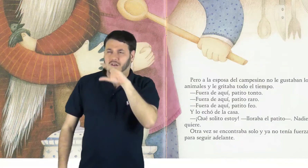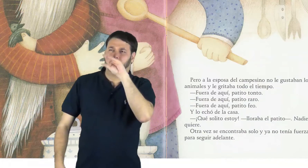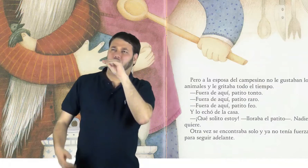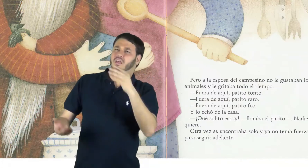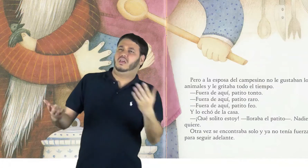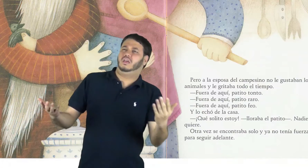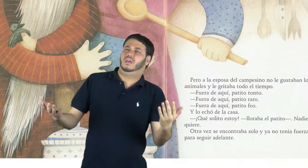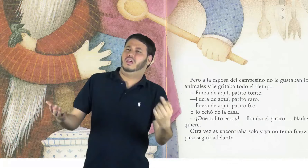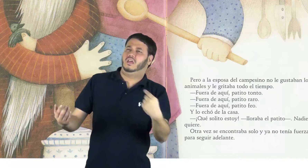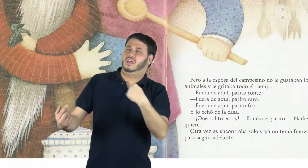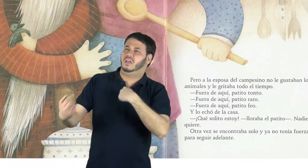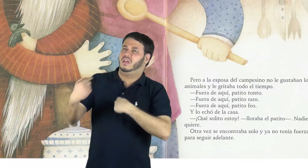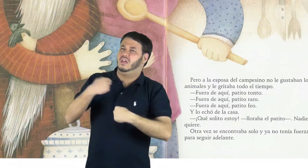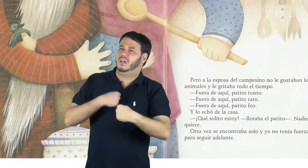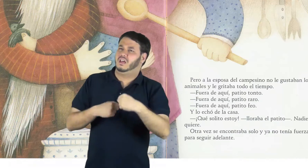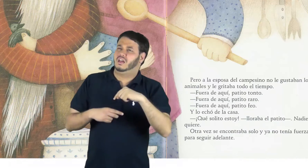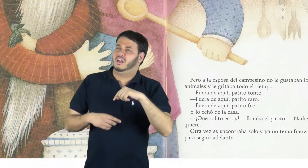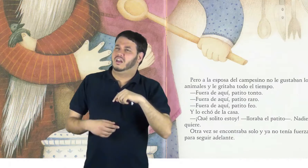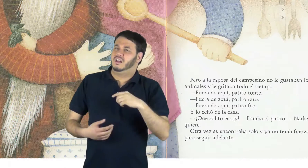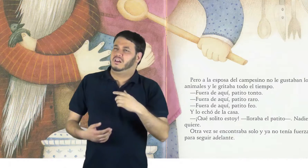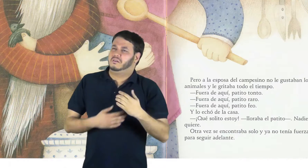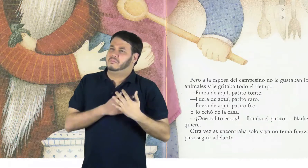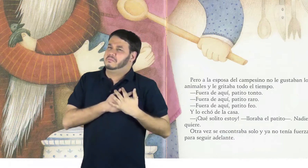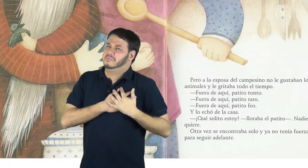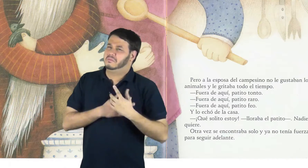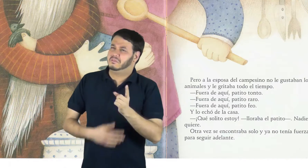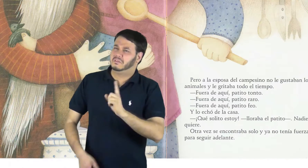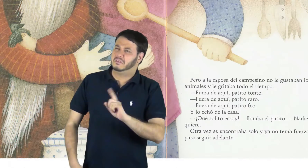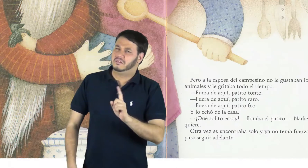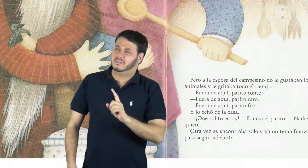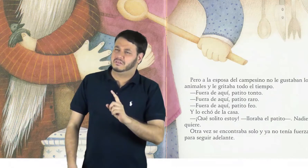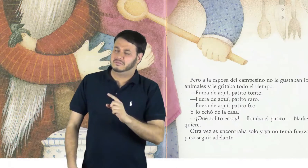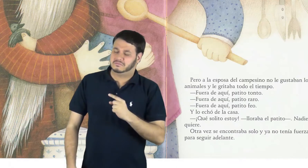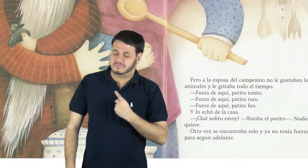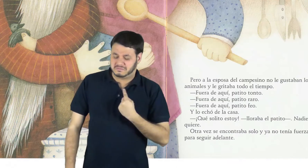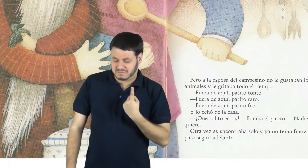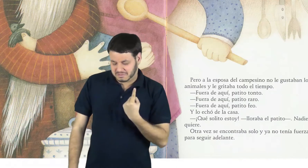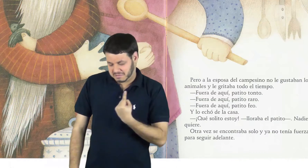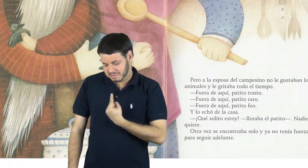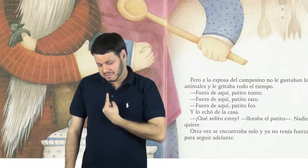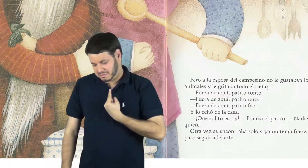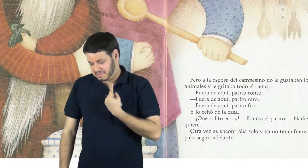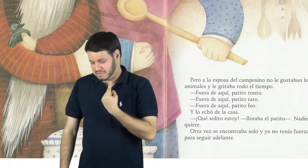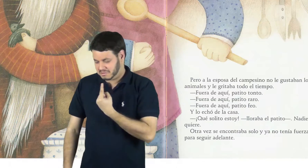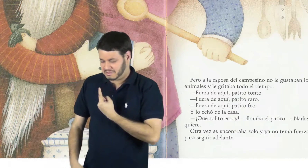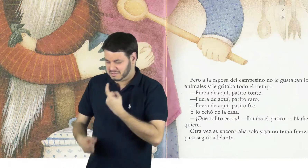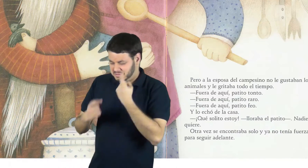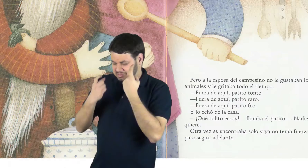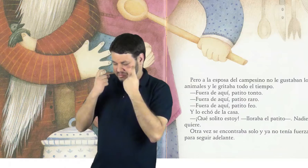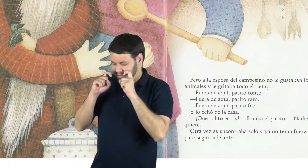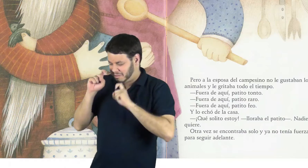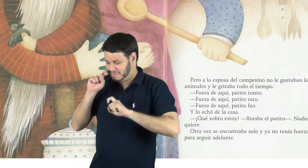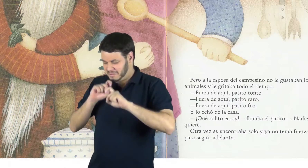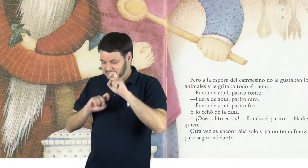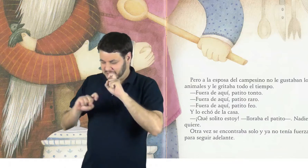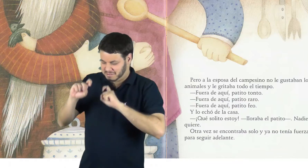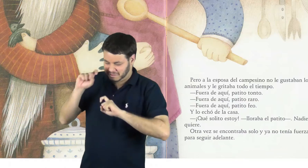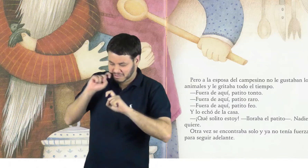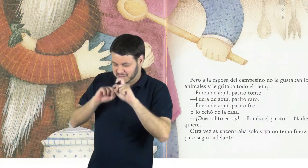casa que solito estoy lloraba el patito nadie me quiere